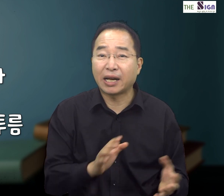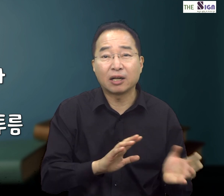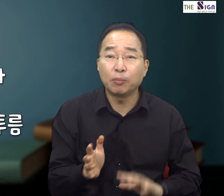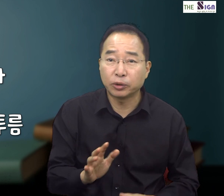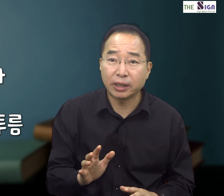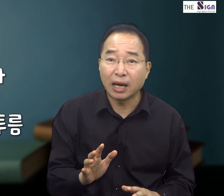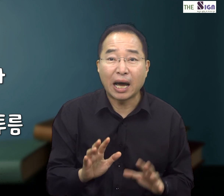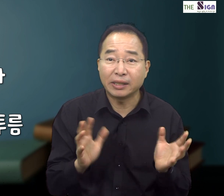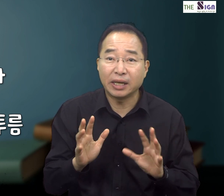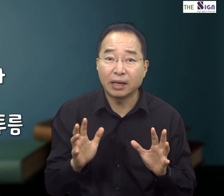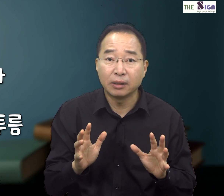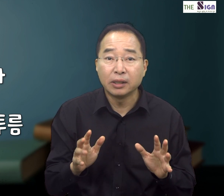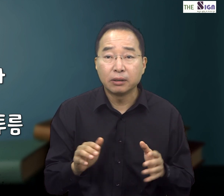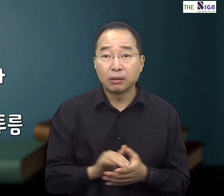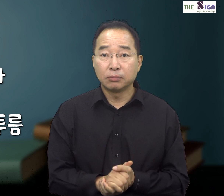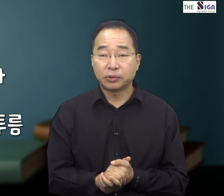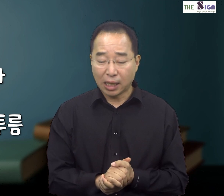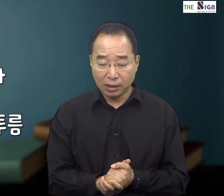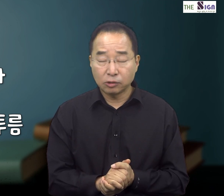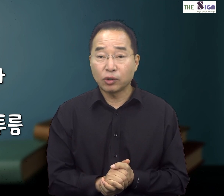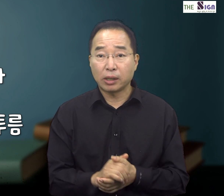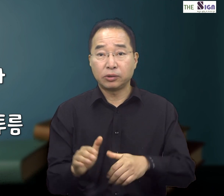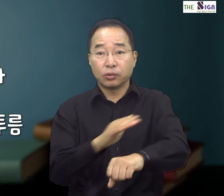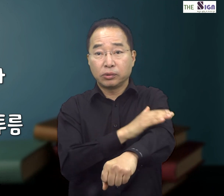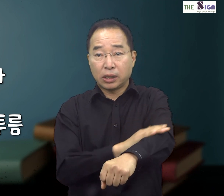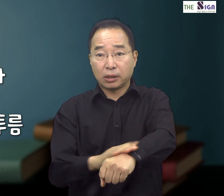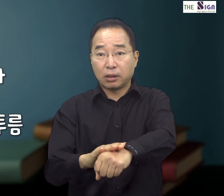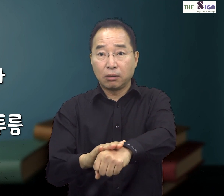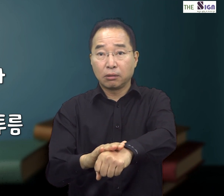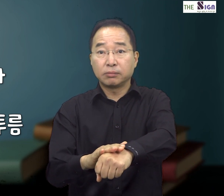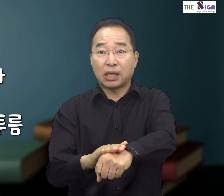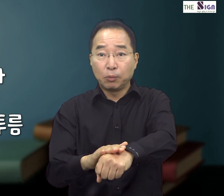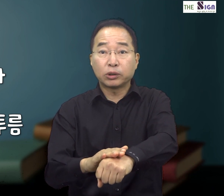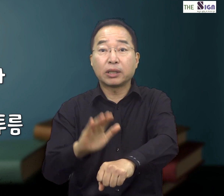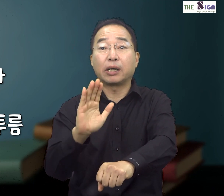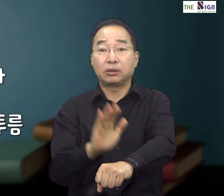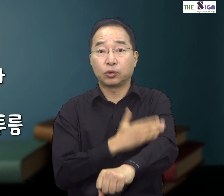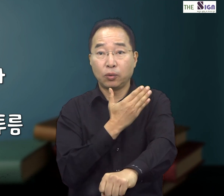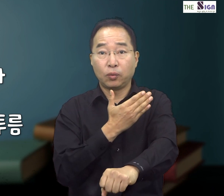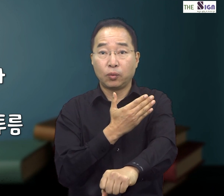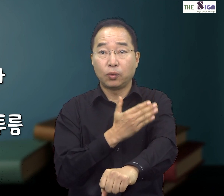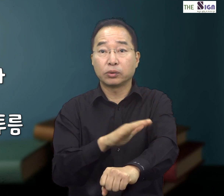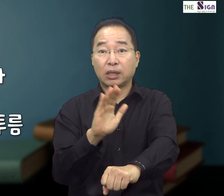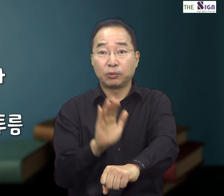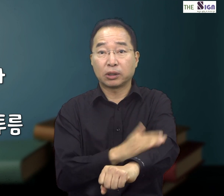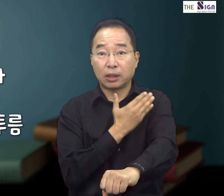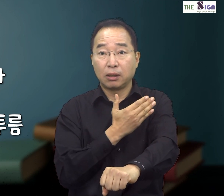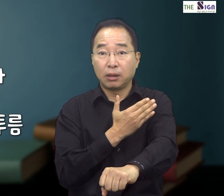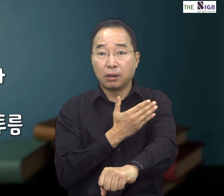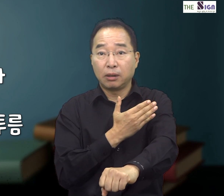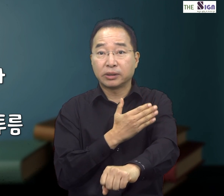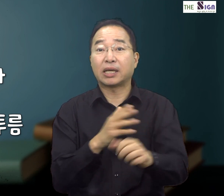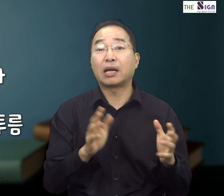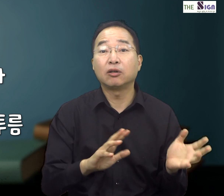건 못해. 아니야. 그럼 잘하다 수화가 있죠. 잘하다. 그럼 잘못하다가 있죠. 잘못하다. 잘하는 건